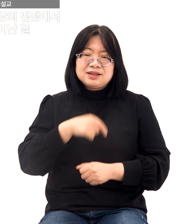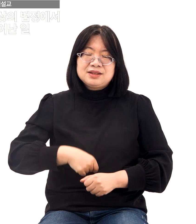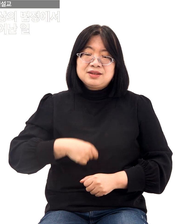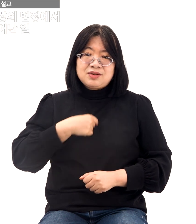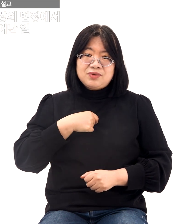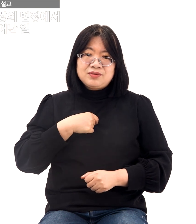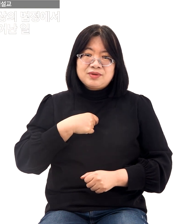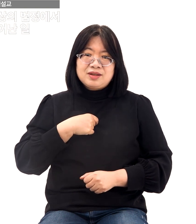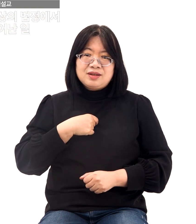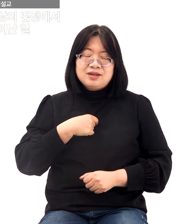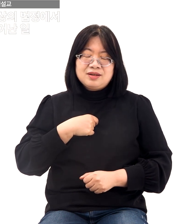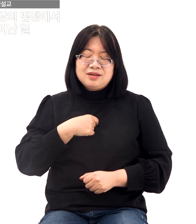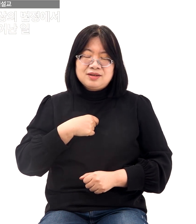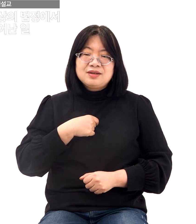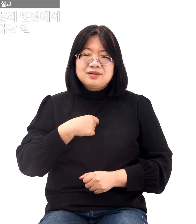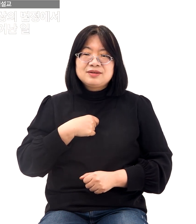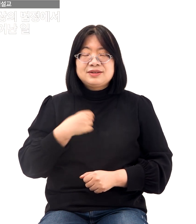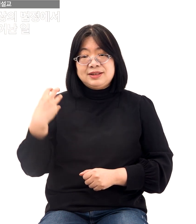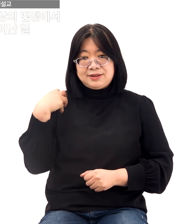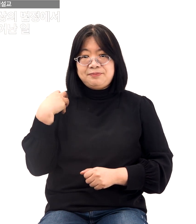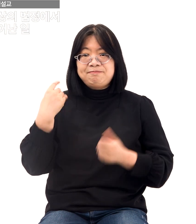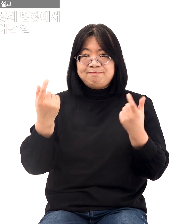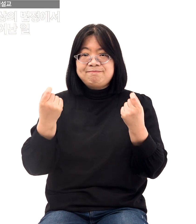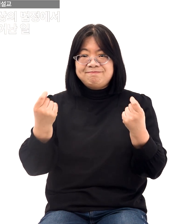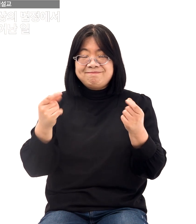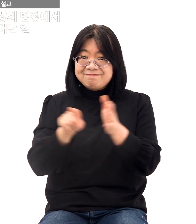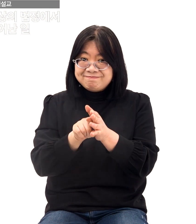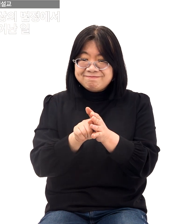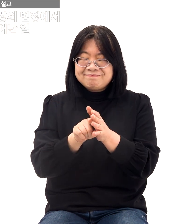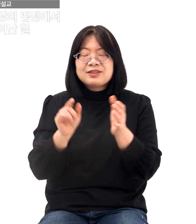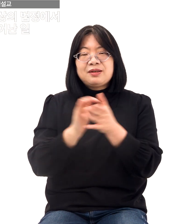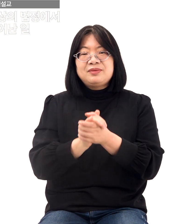진솔한 도리입니다. 믿습니까?